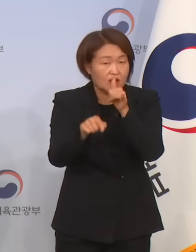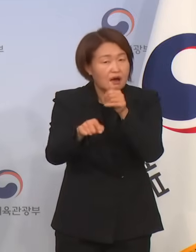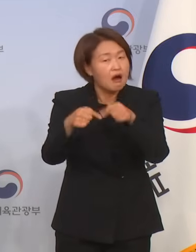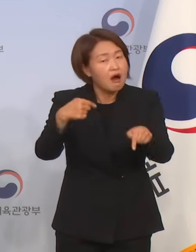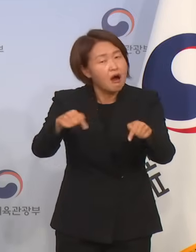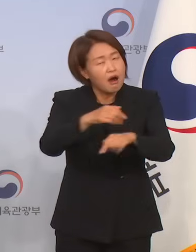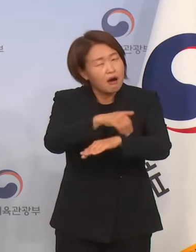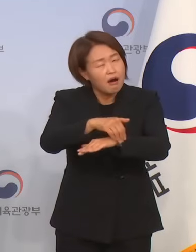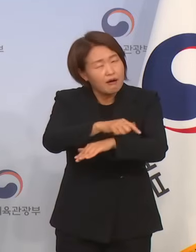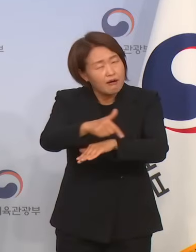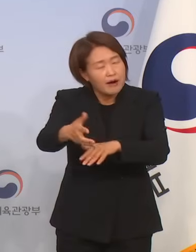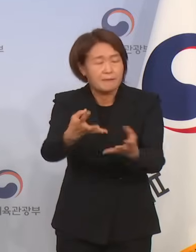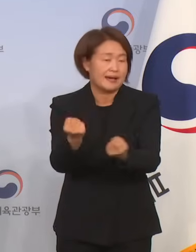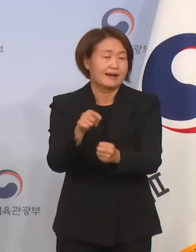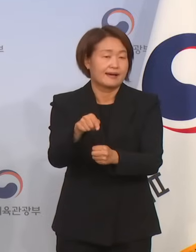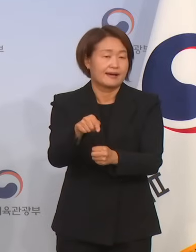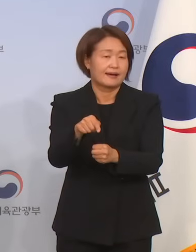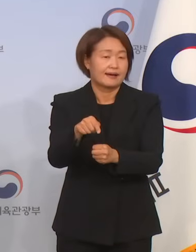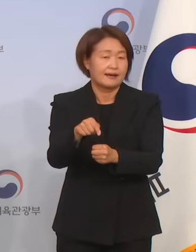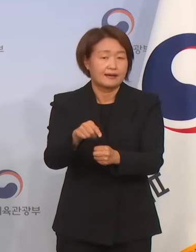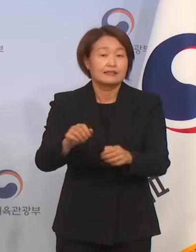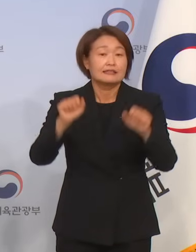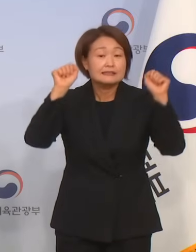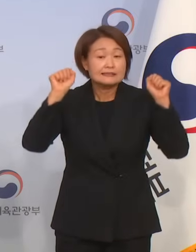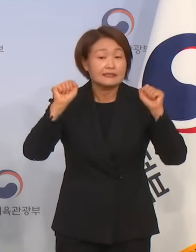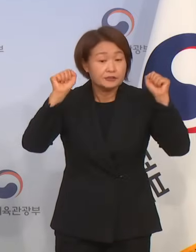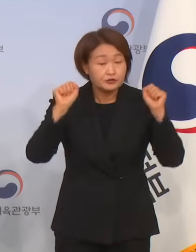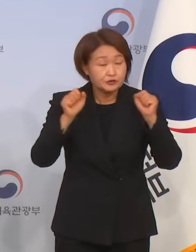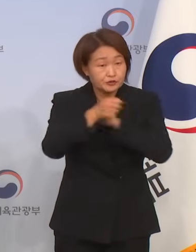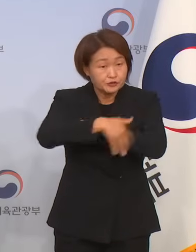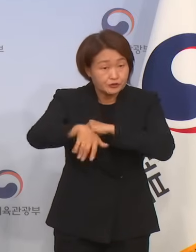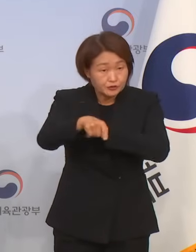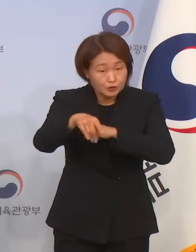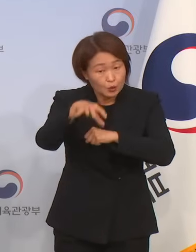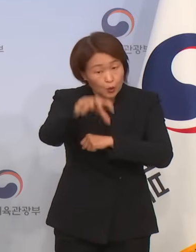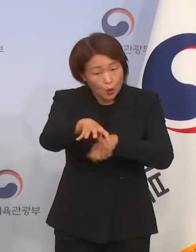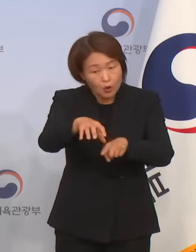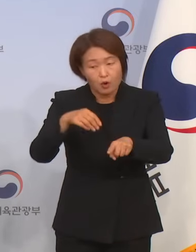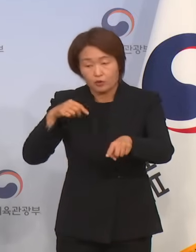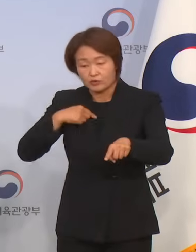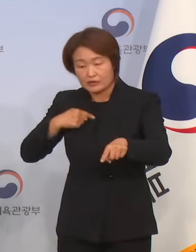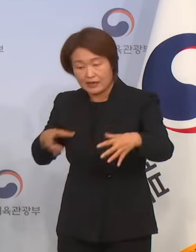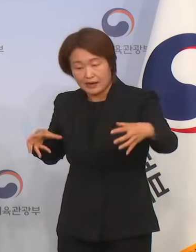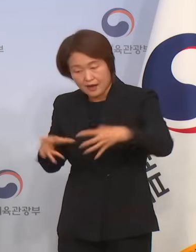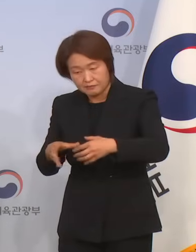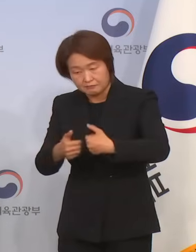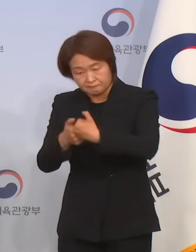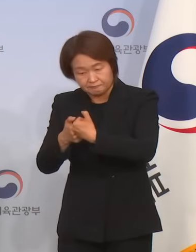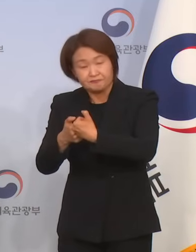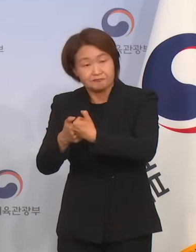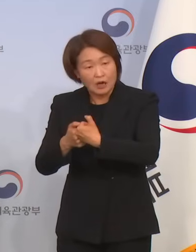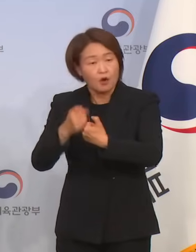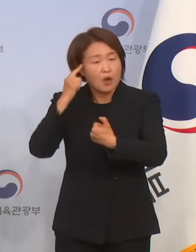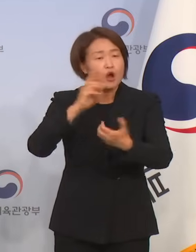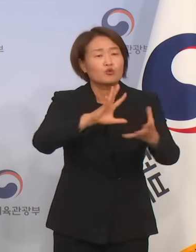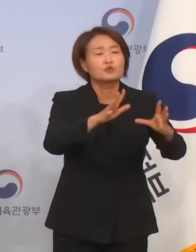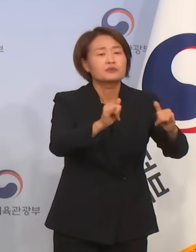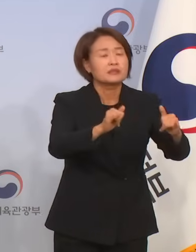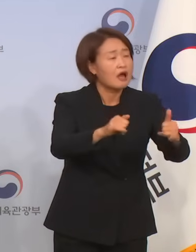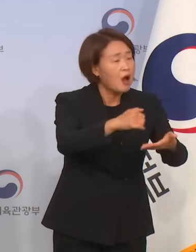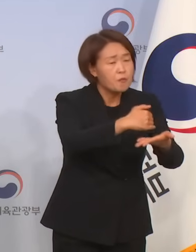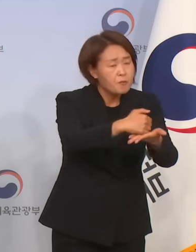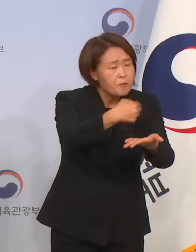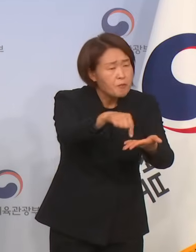그래서 저희들은 체육국과 그 면밀히 협의하고 또 국민들의 여론을